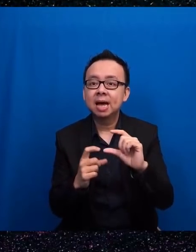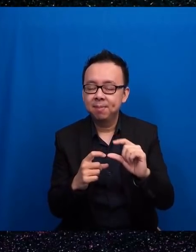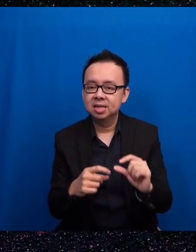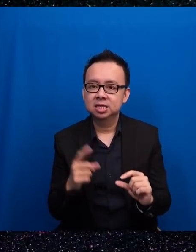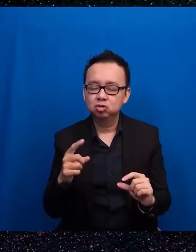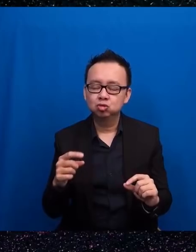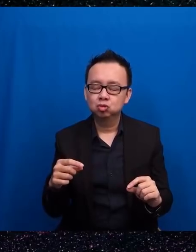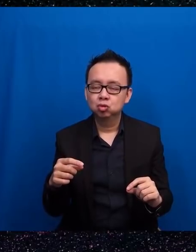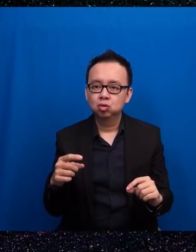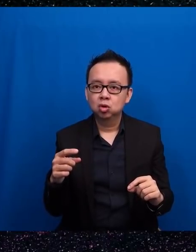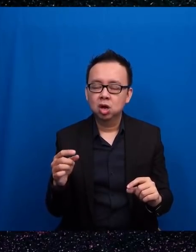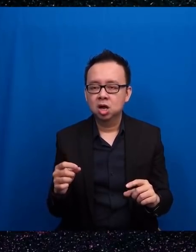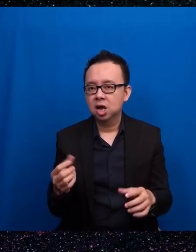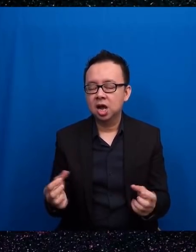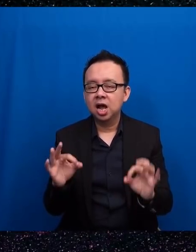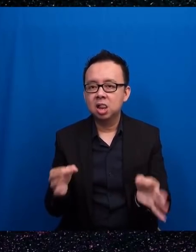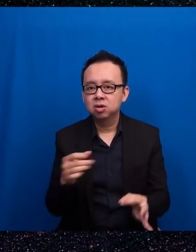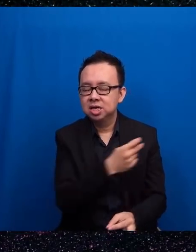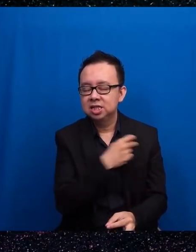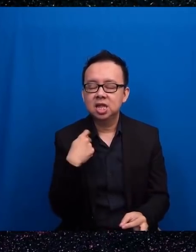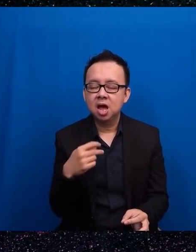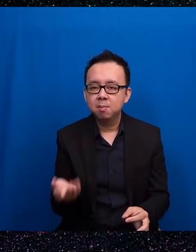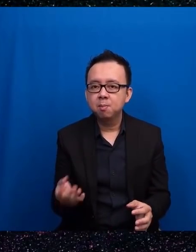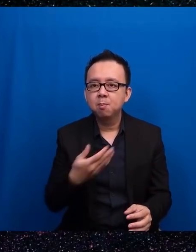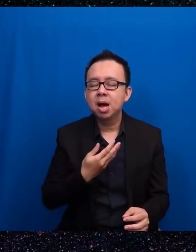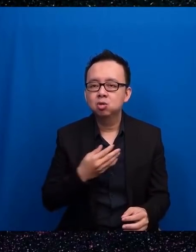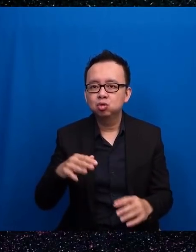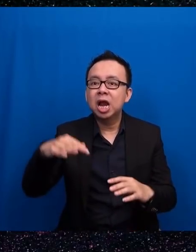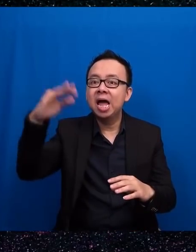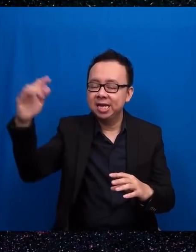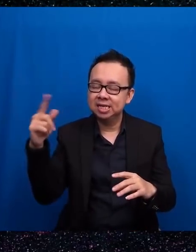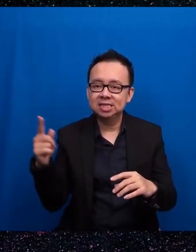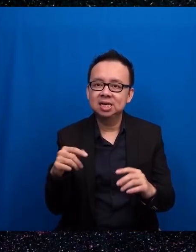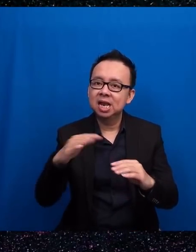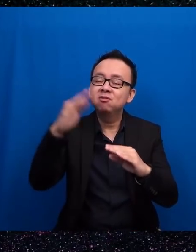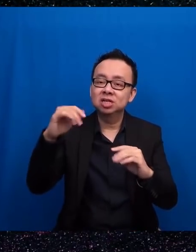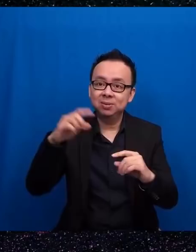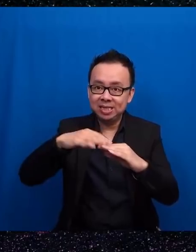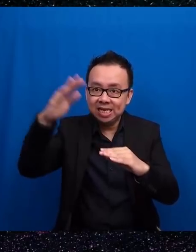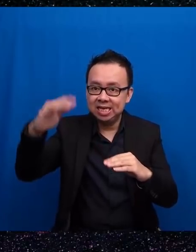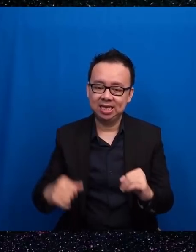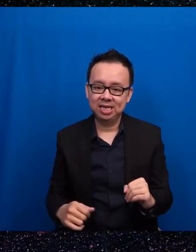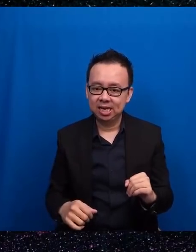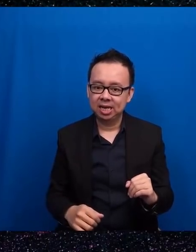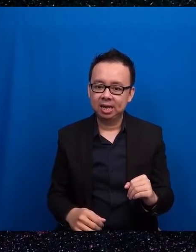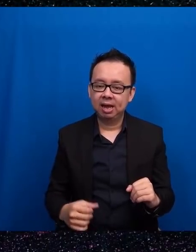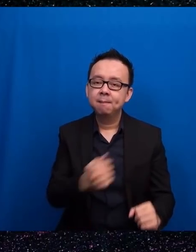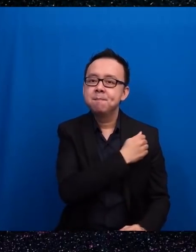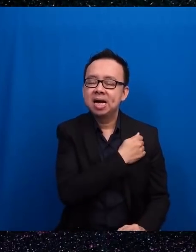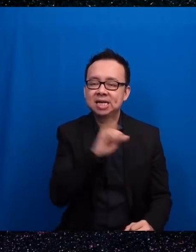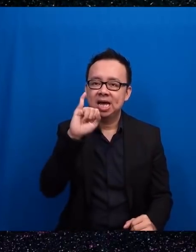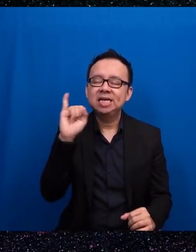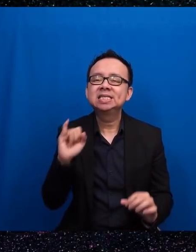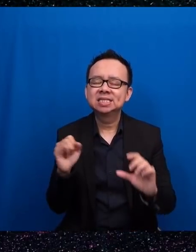kita mau naik ke level yang cukup tinggi, berarti kita harus satu persatu dulu. Karena dilarang, bangsa Israel dilarang untuk